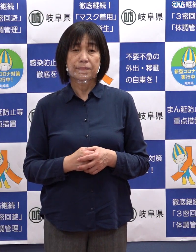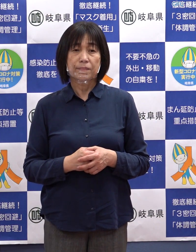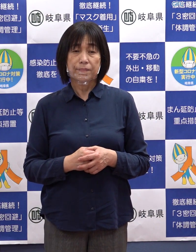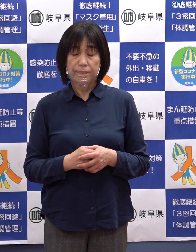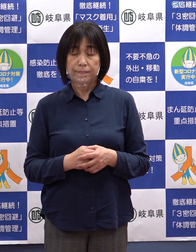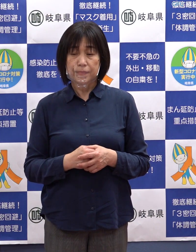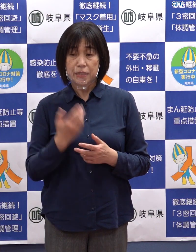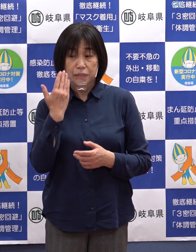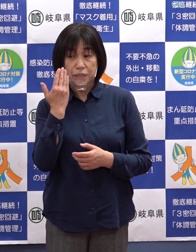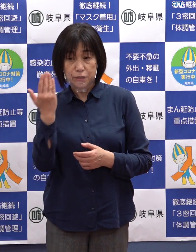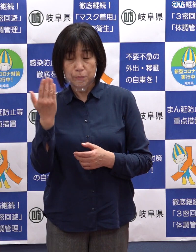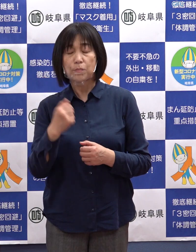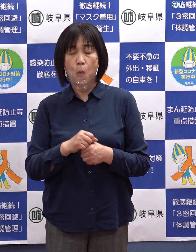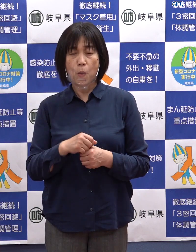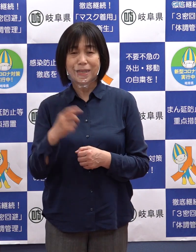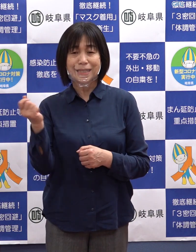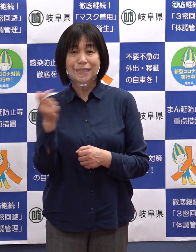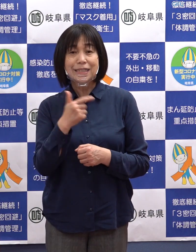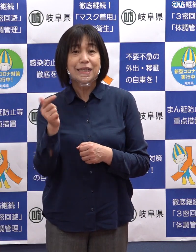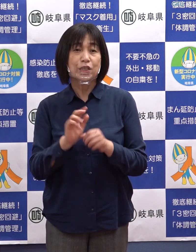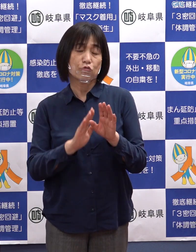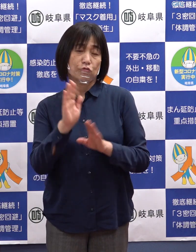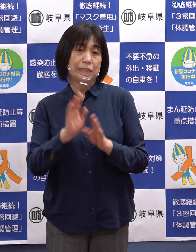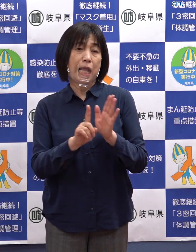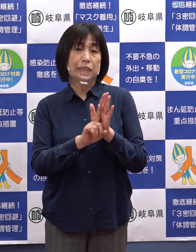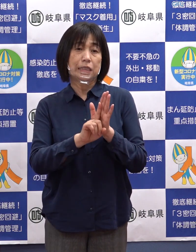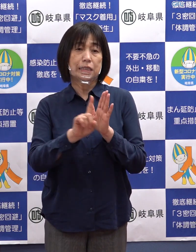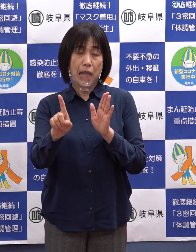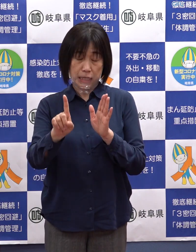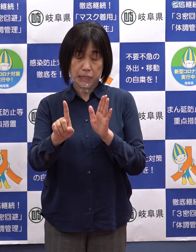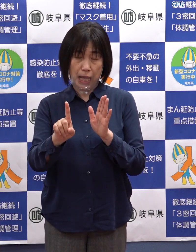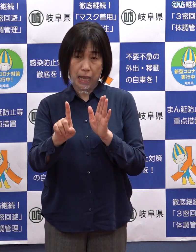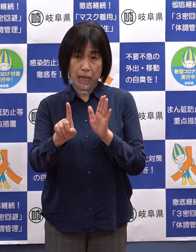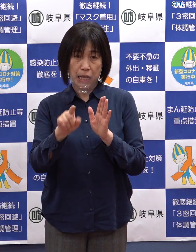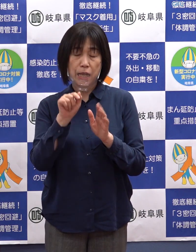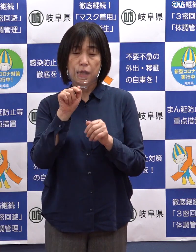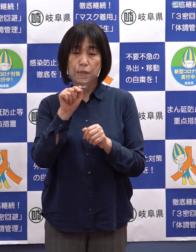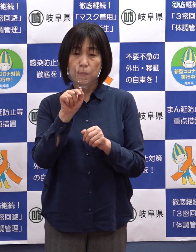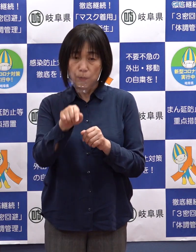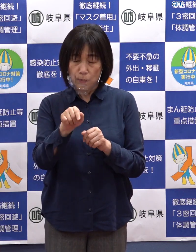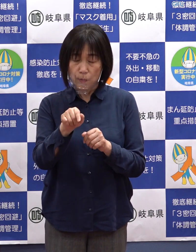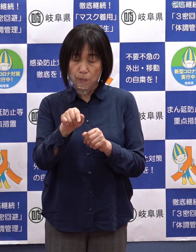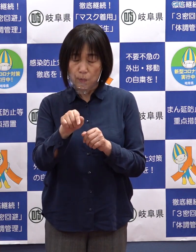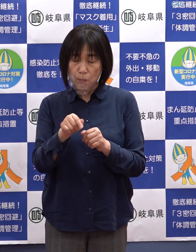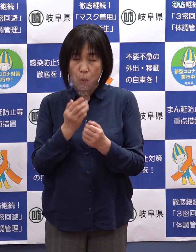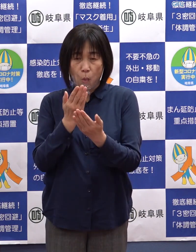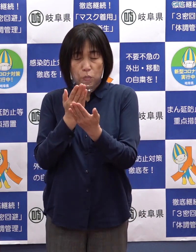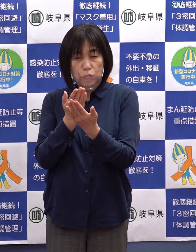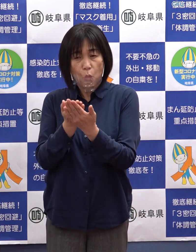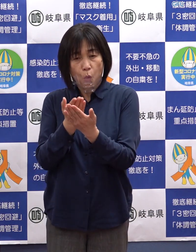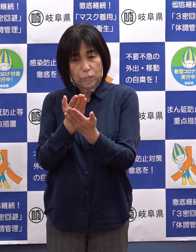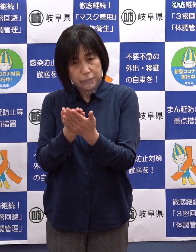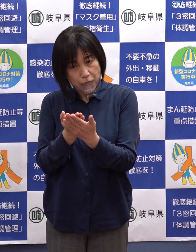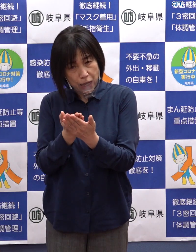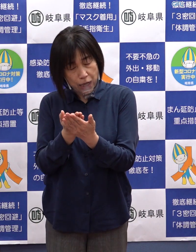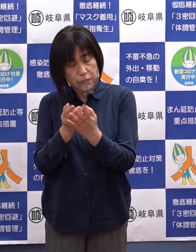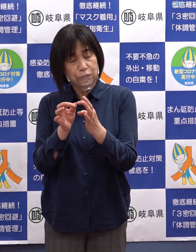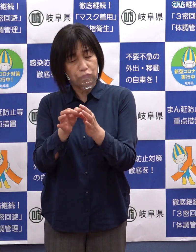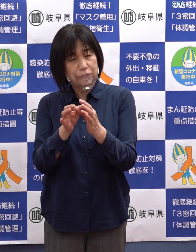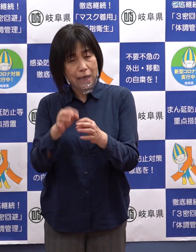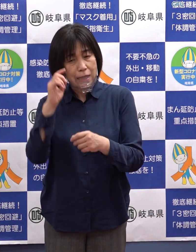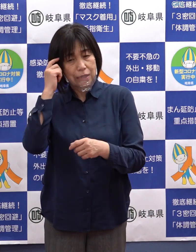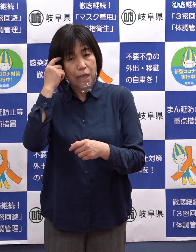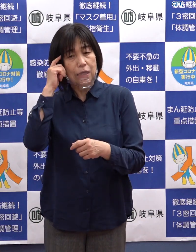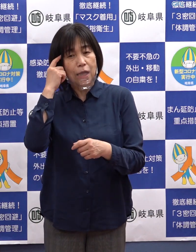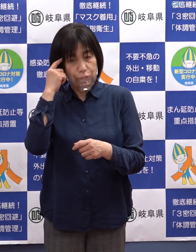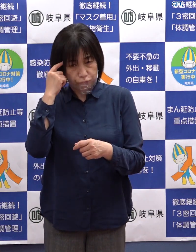あと、先ほどちょっと緊急事態宣言のここへの、言及もされたと思うんですが、実際まだ国と の、 その